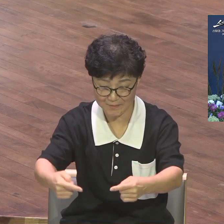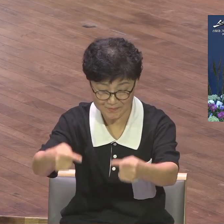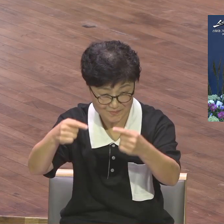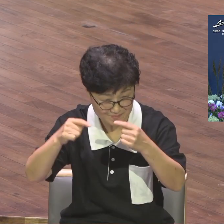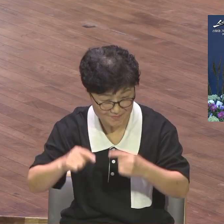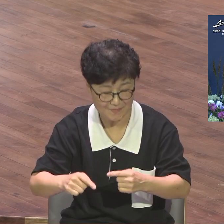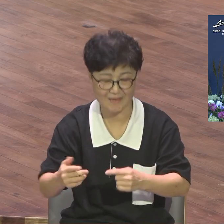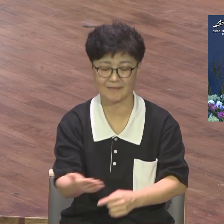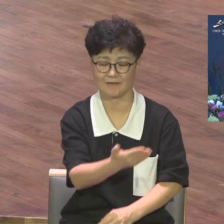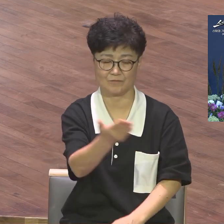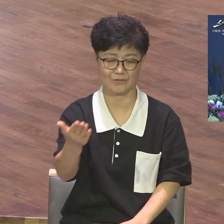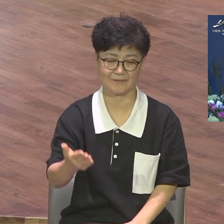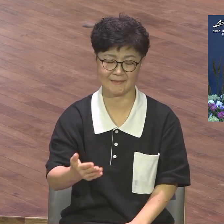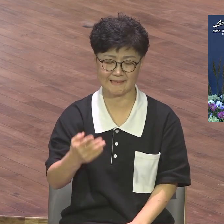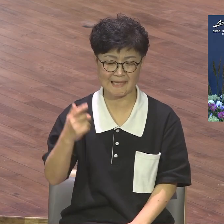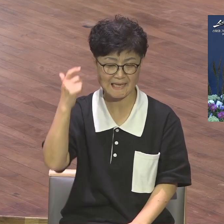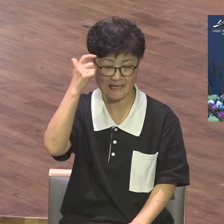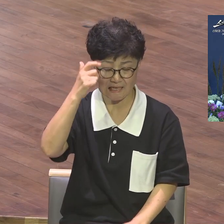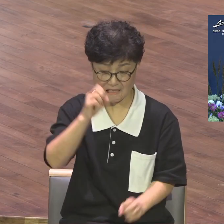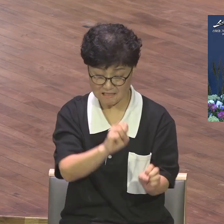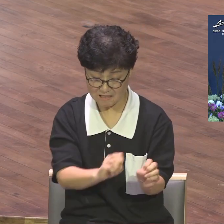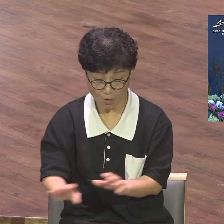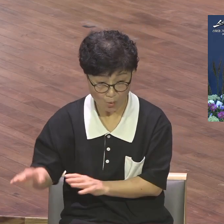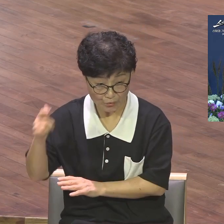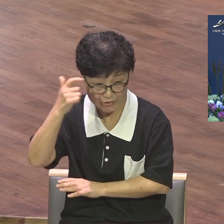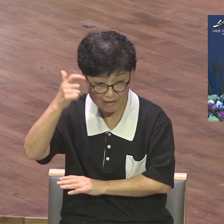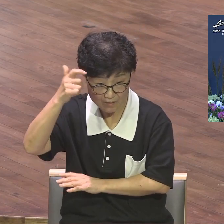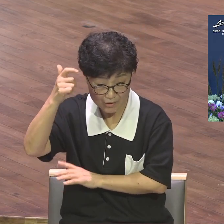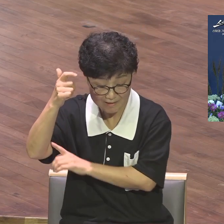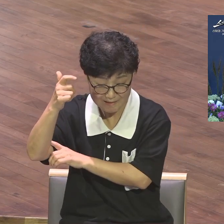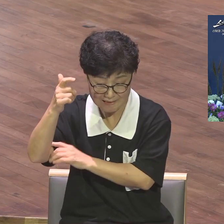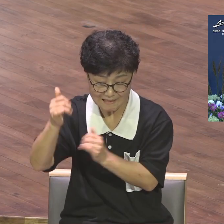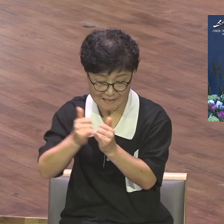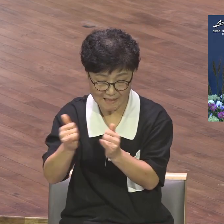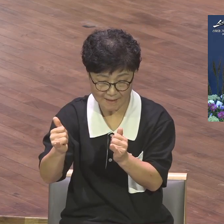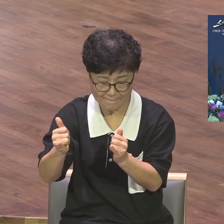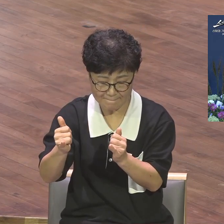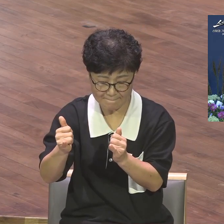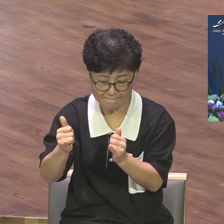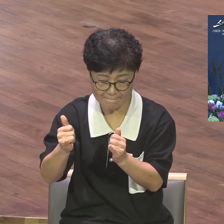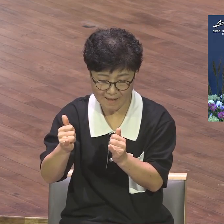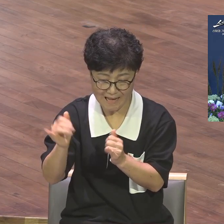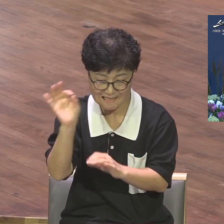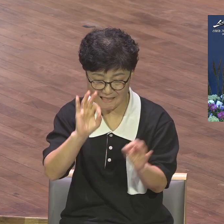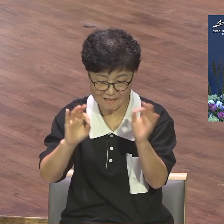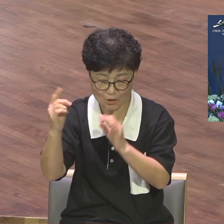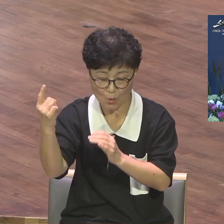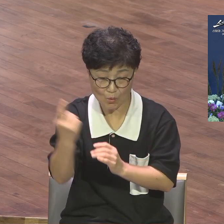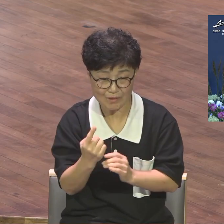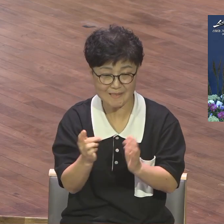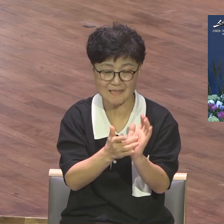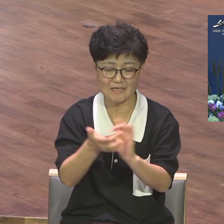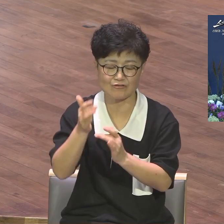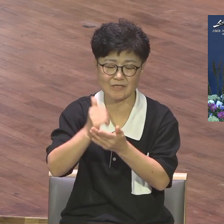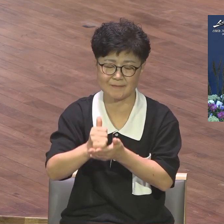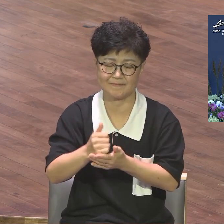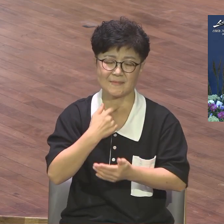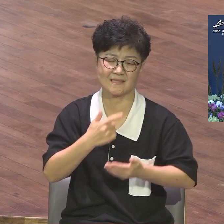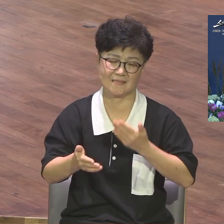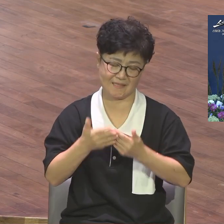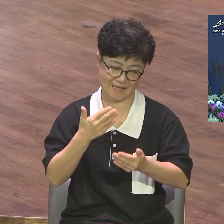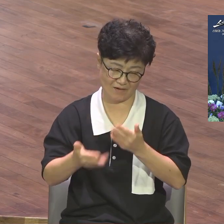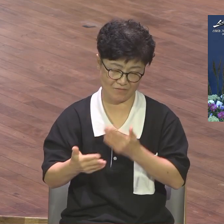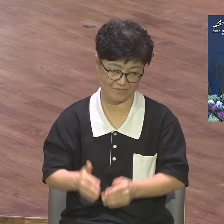역시 잃어버린 영혼을 찾으러 오신 그 예수님의 사랑을 여러분의 것으로 체험하시고 오늘 복음의 능력으로 여러분들이